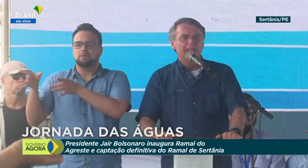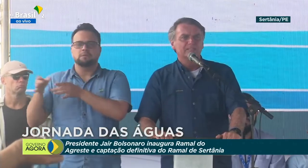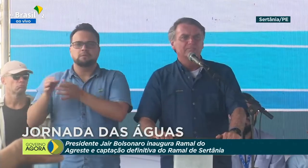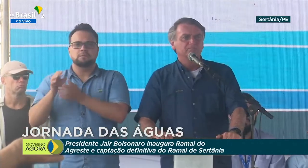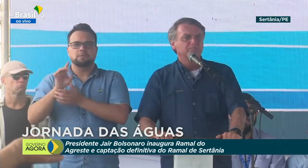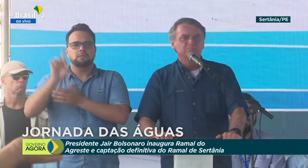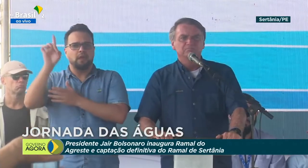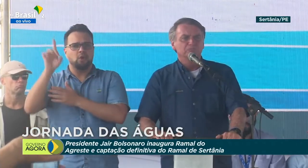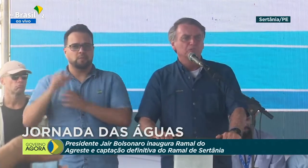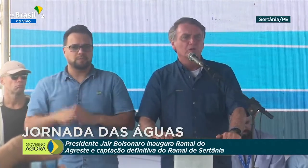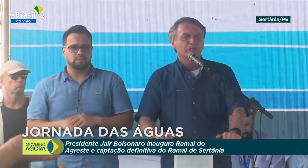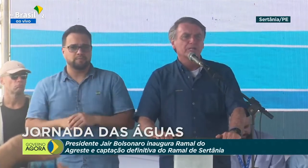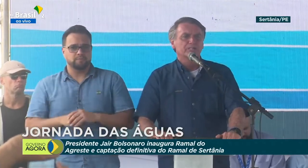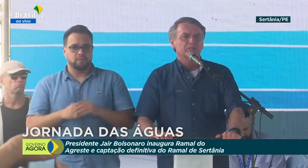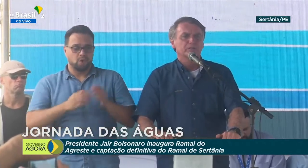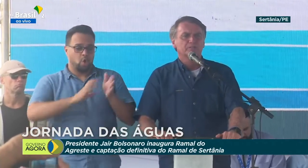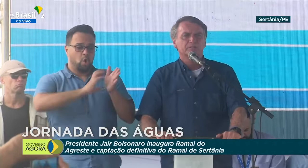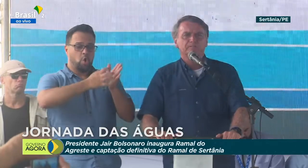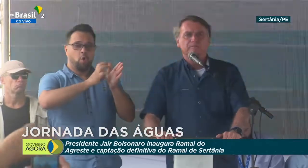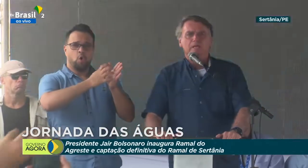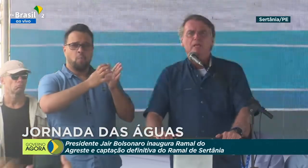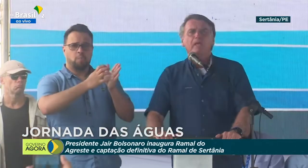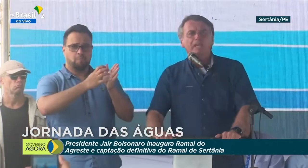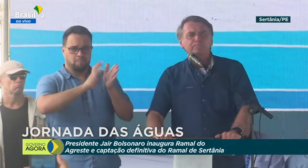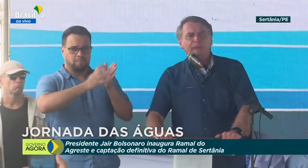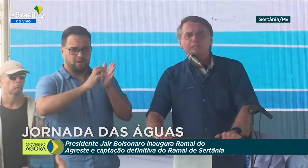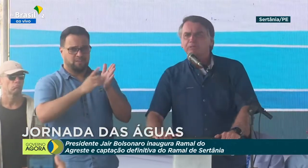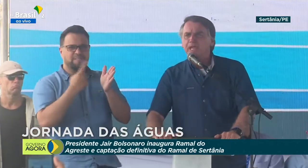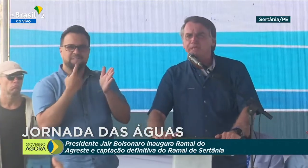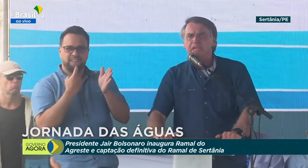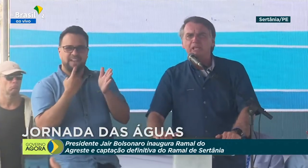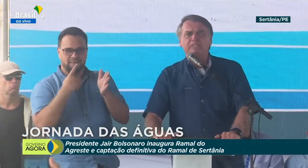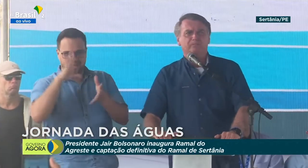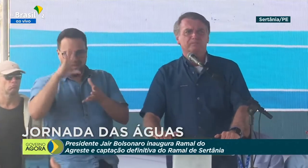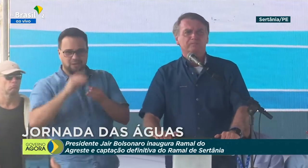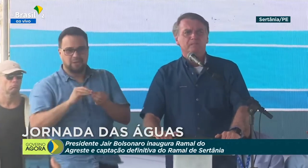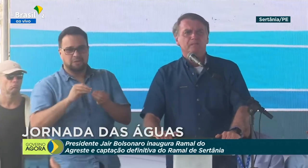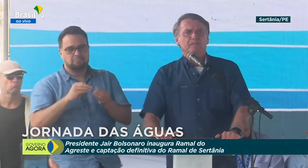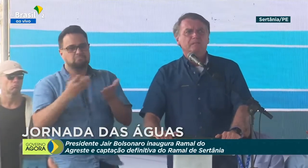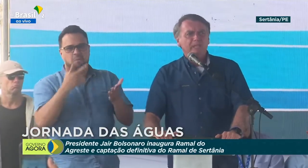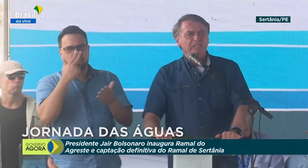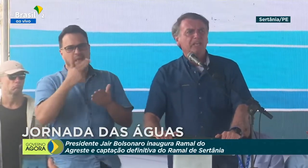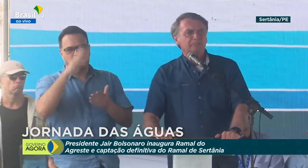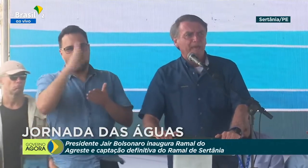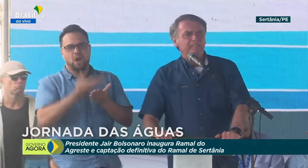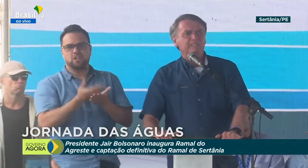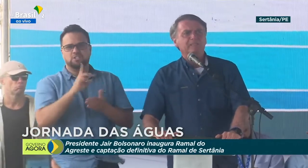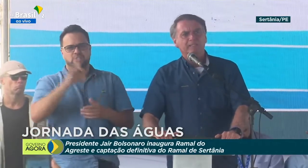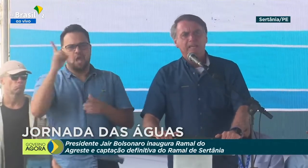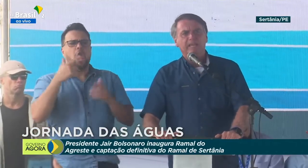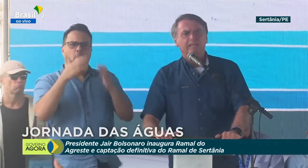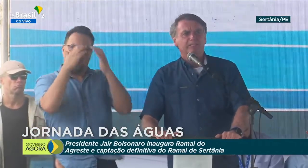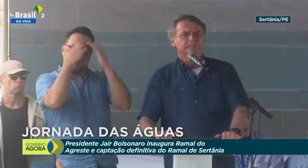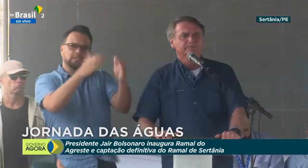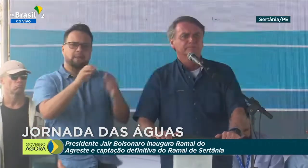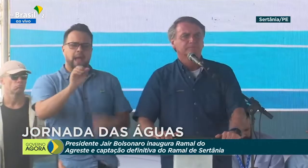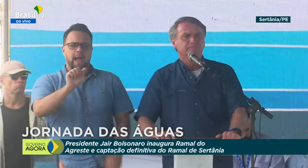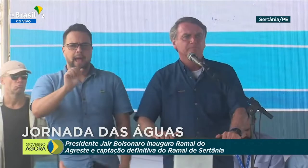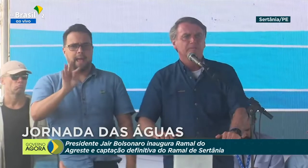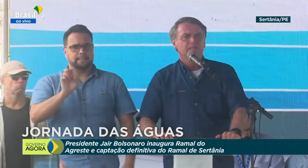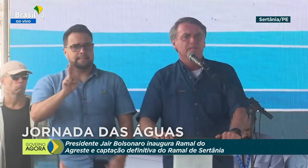Para eles, nunca existiu Deus. Respeito quem seja ateu. desde que respeite quem tem a